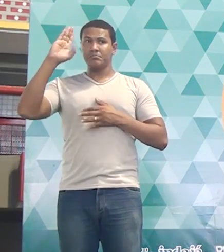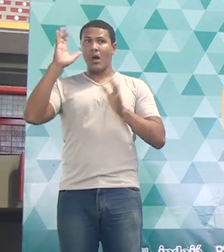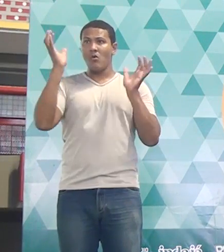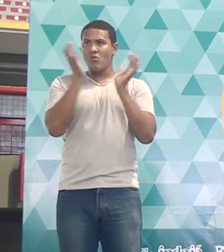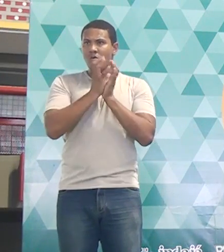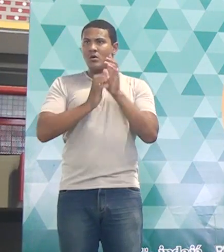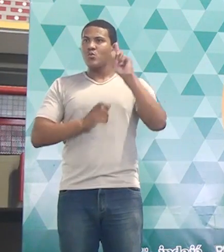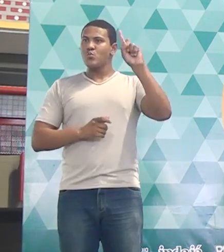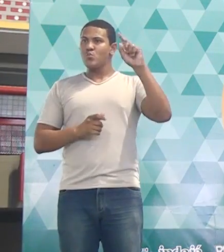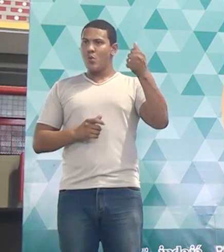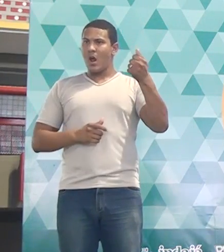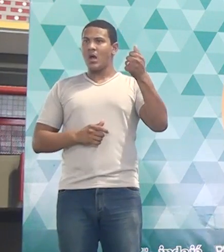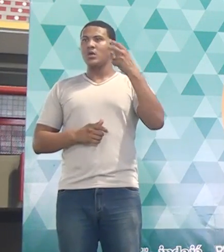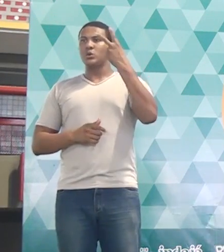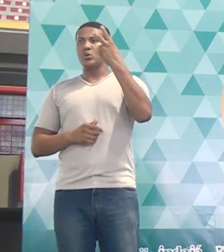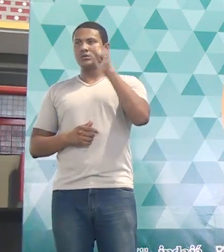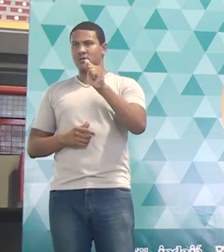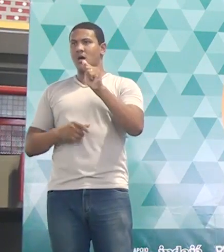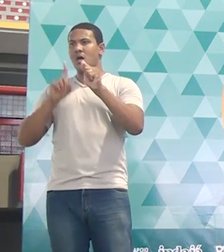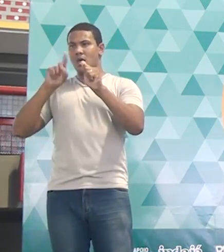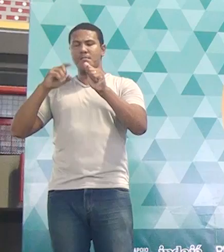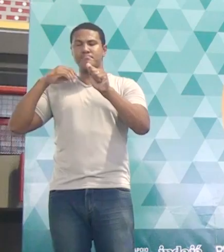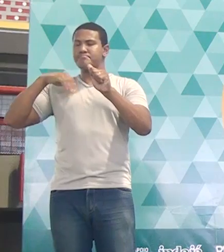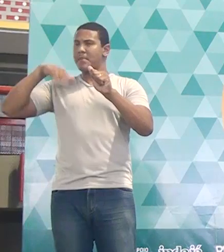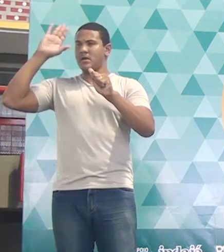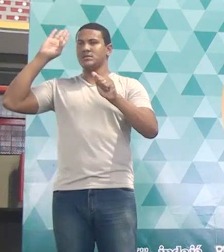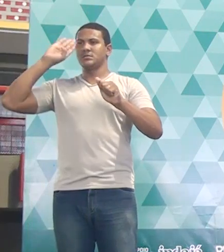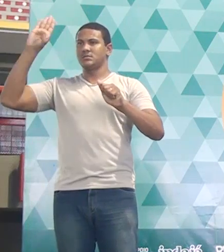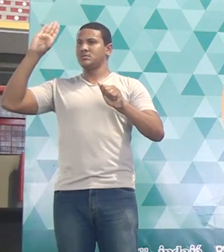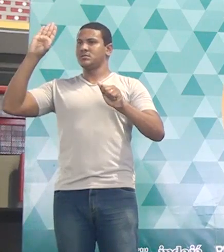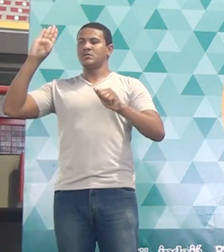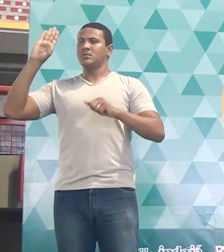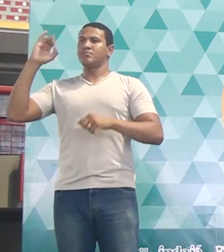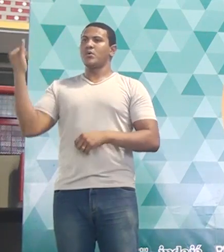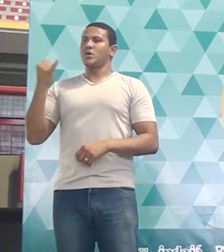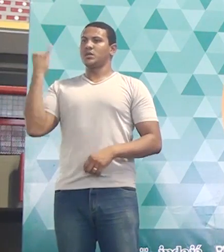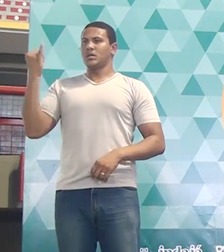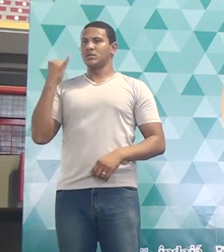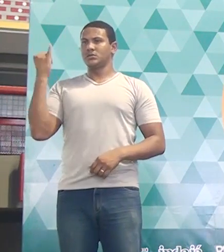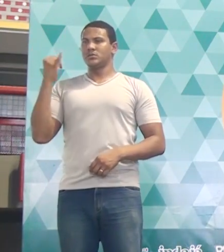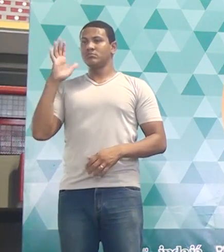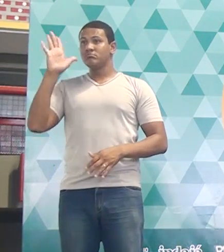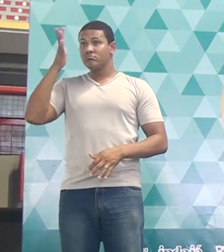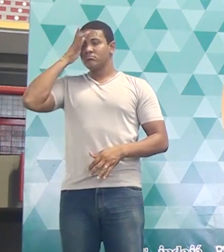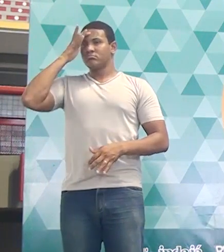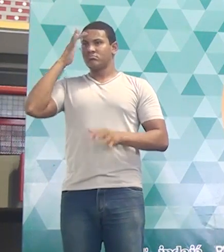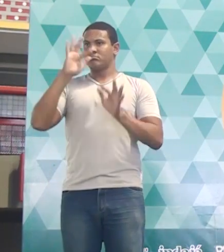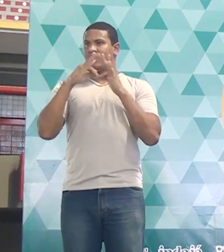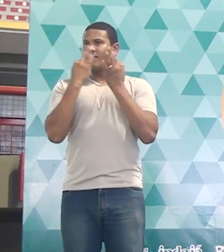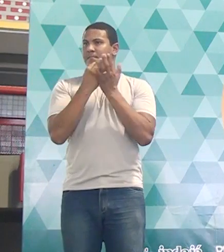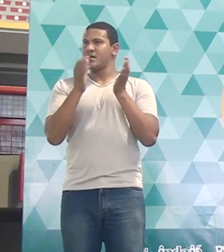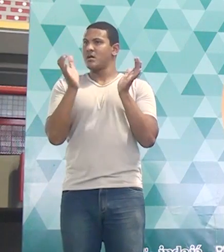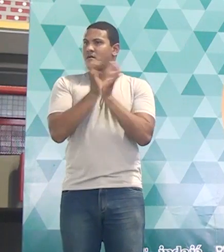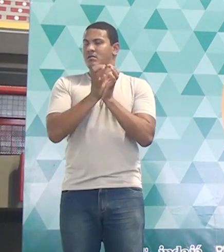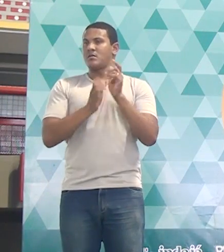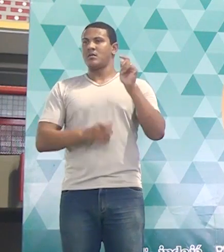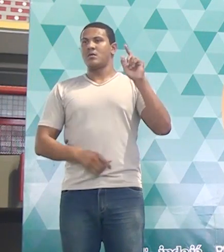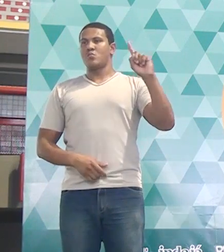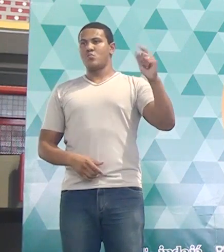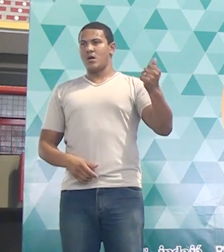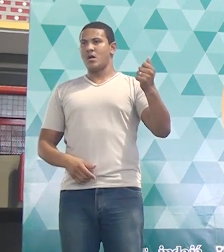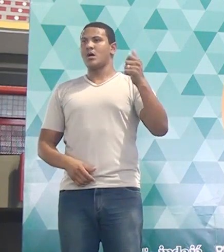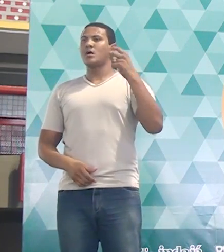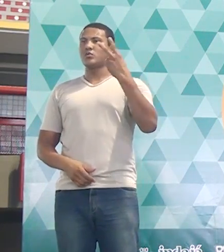2A. Tá? Elas são muito cobradas na prova. Portanto, o item A está falso. Essa base é fraca, porque quem está ligado à